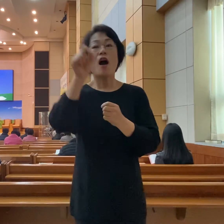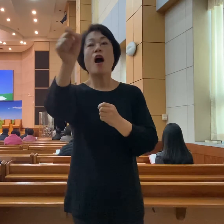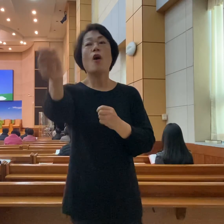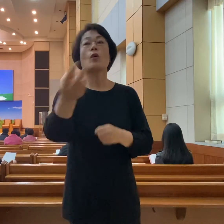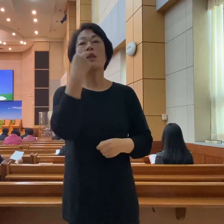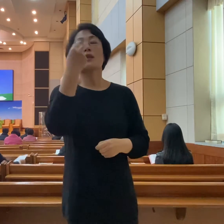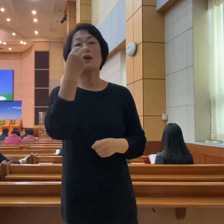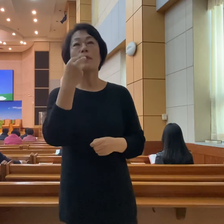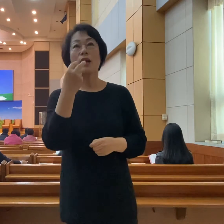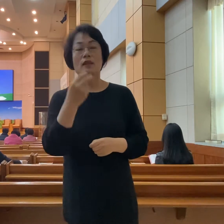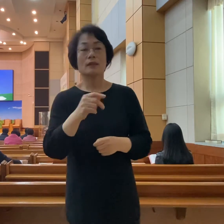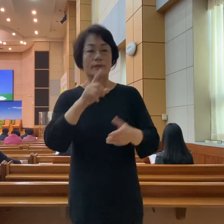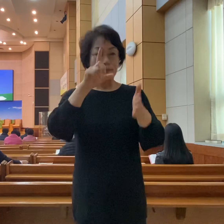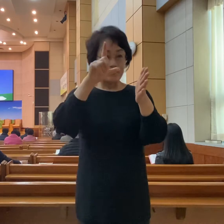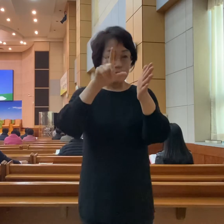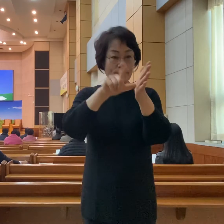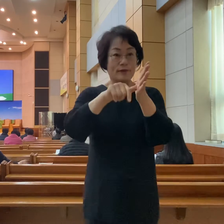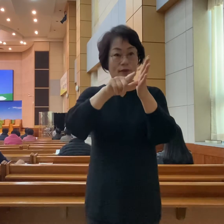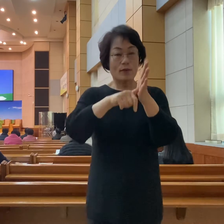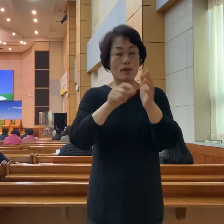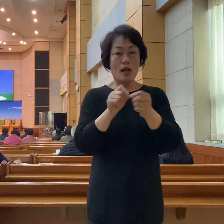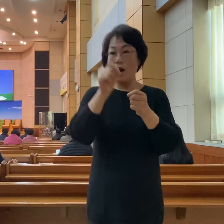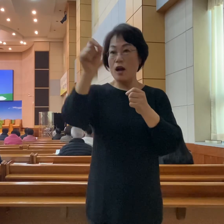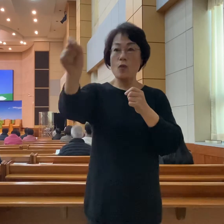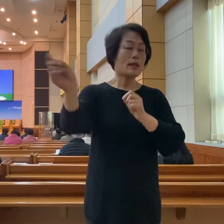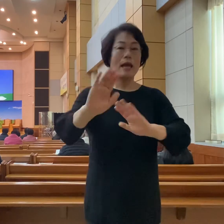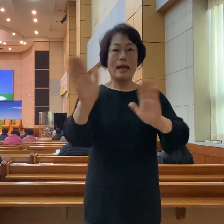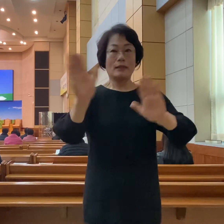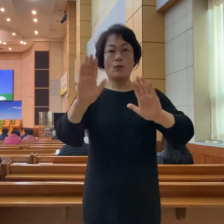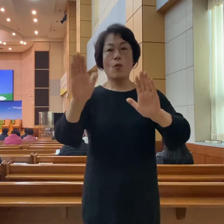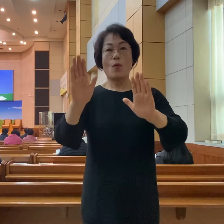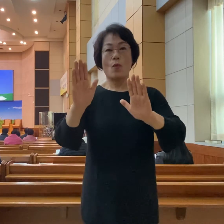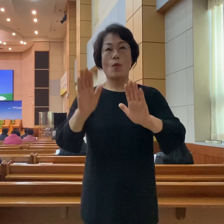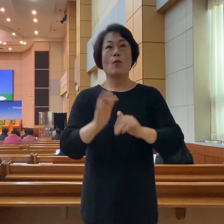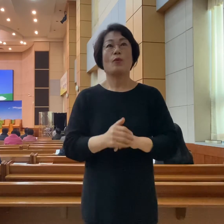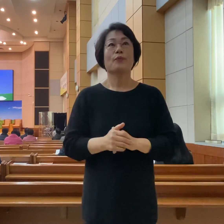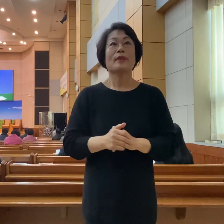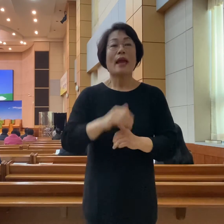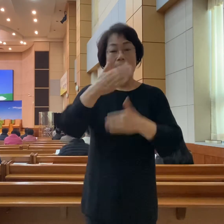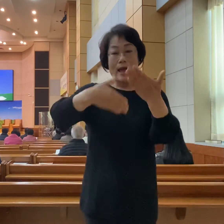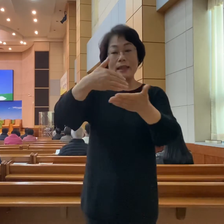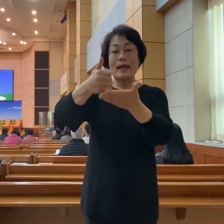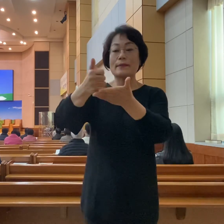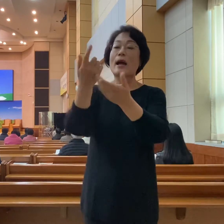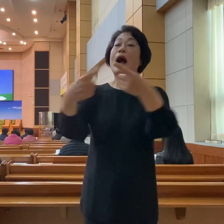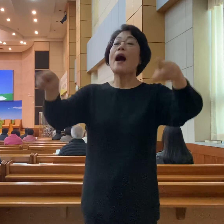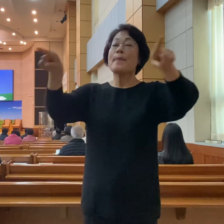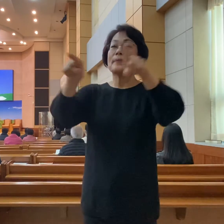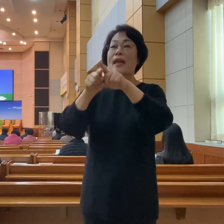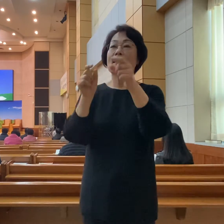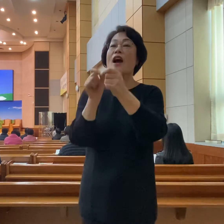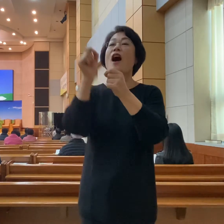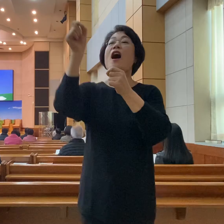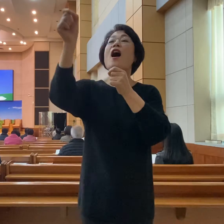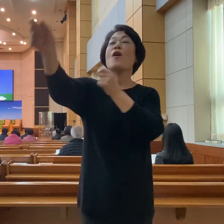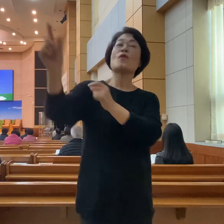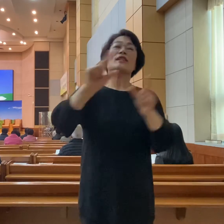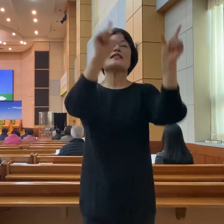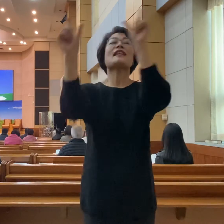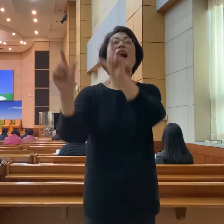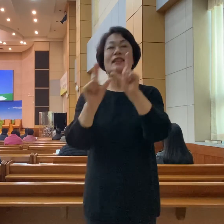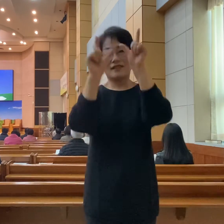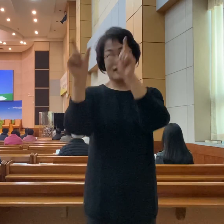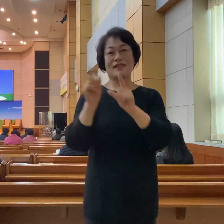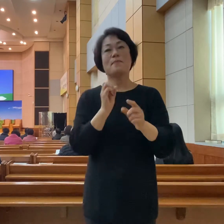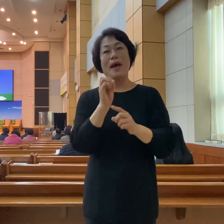생명은 단지 시간을 영원히 하는 그런 개념이 아니라 하나님과 함께 영원히 사는 것을 말하는